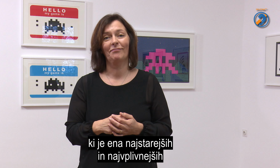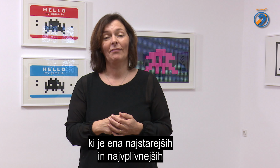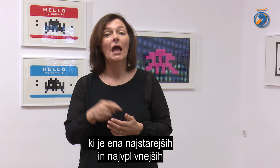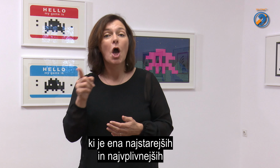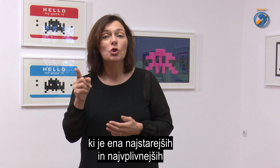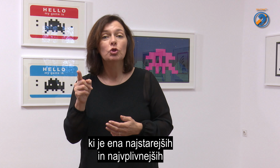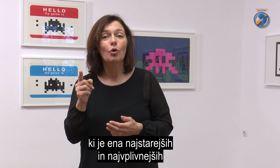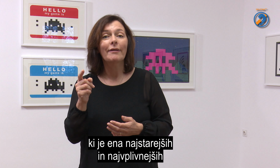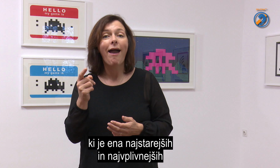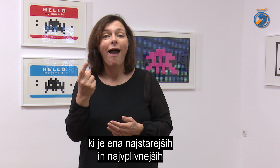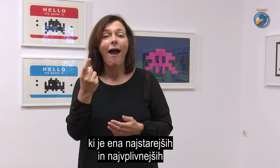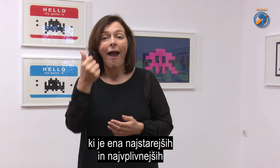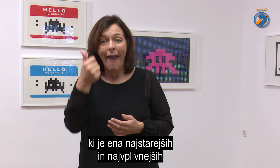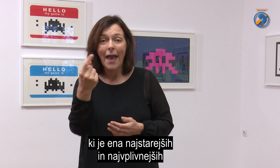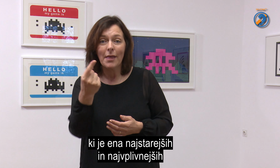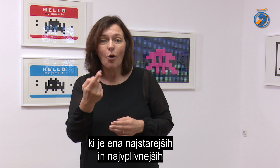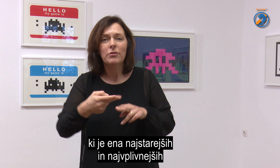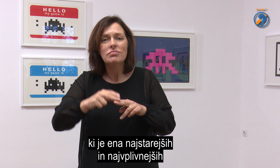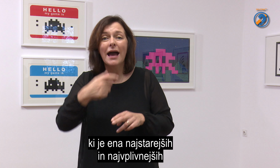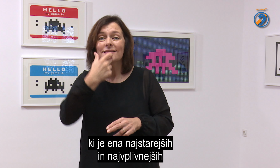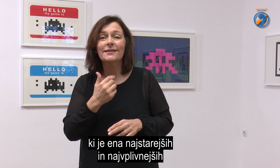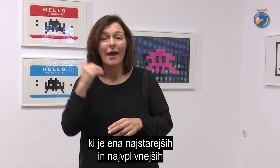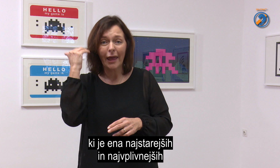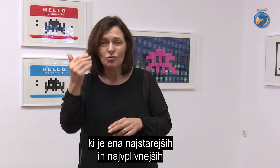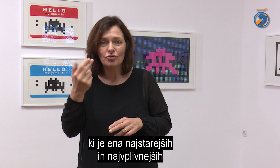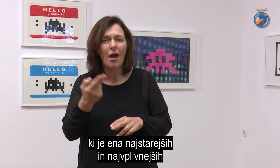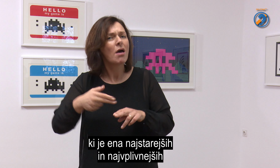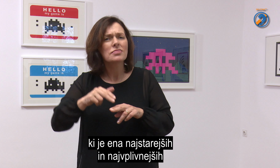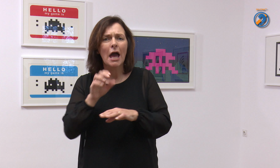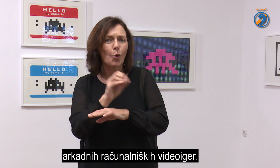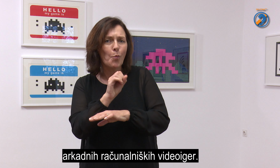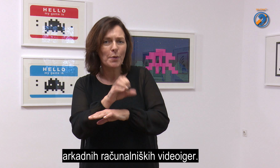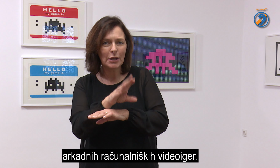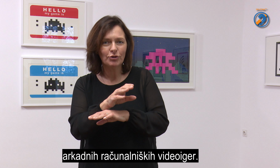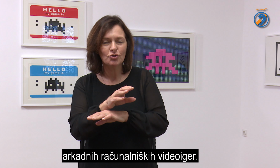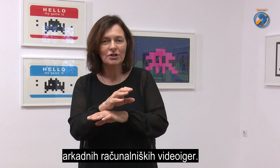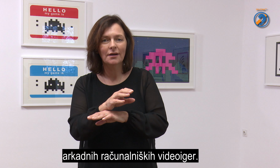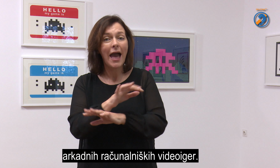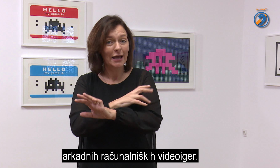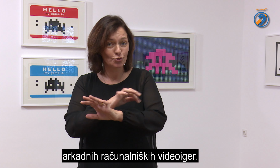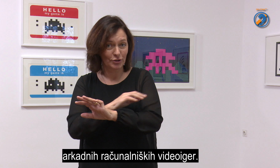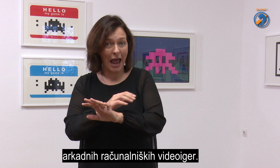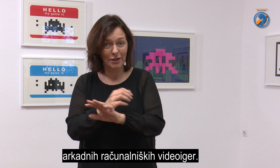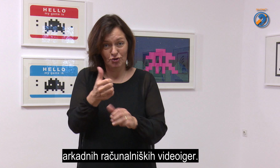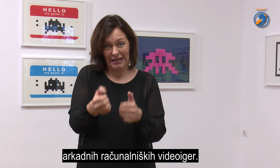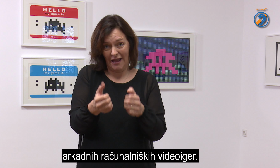To je ena najstarejših in najvplivnejših računalniških